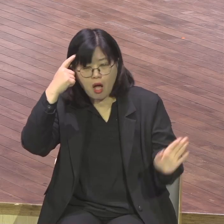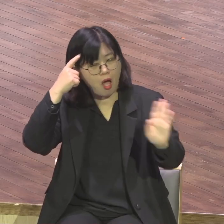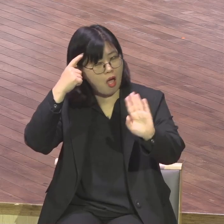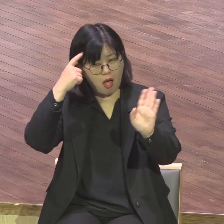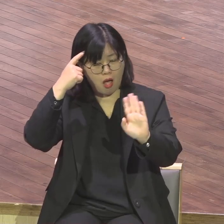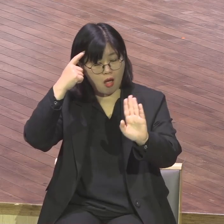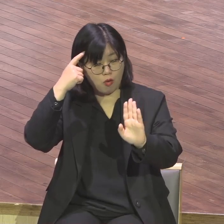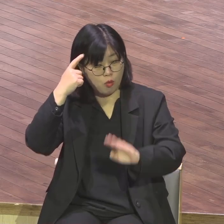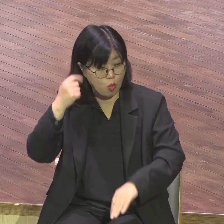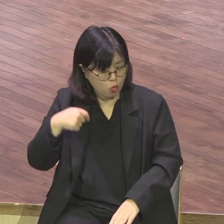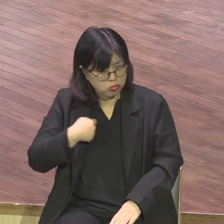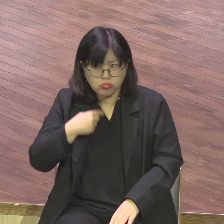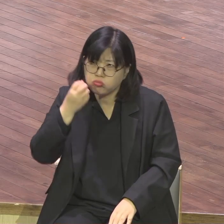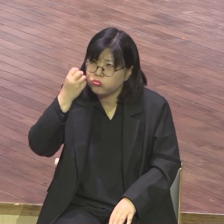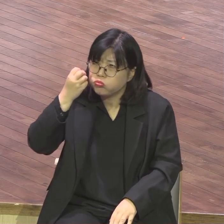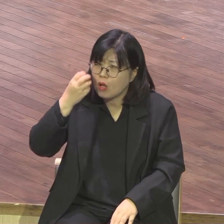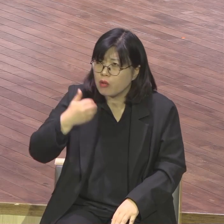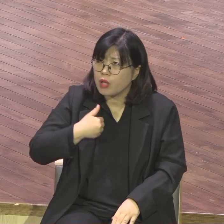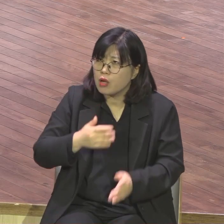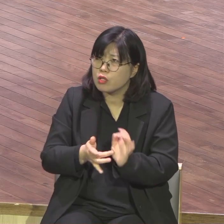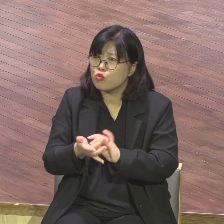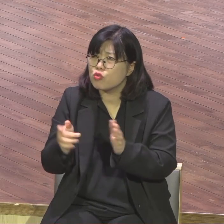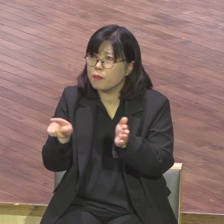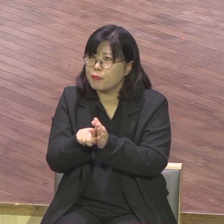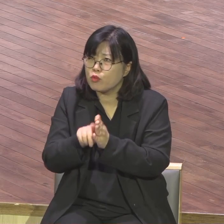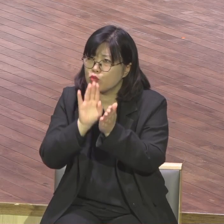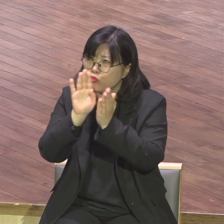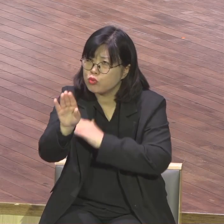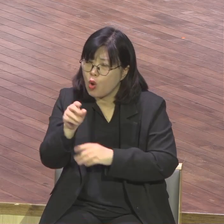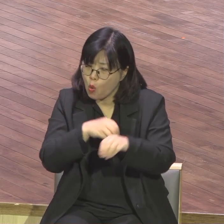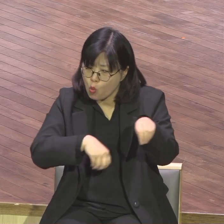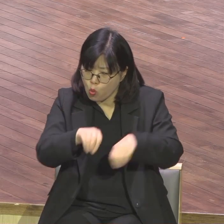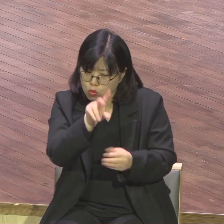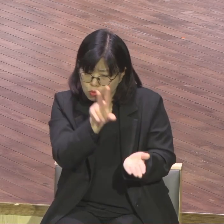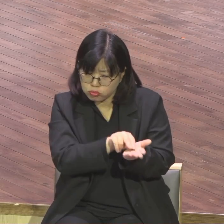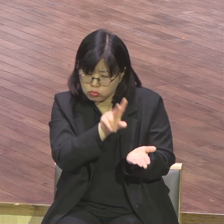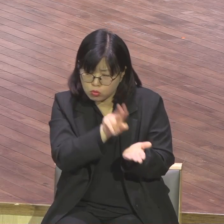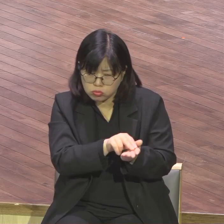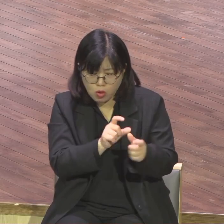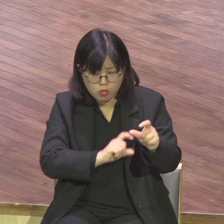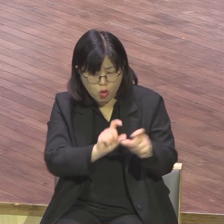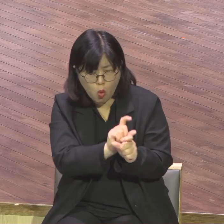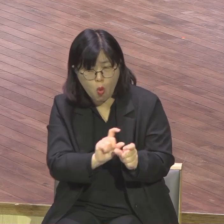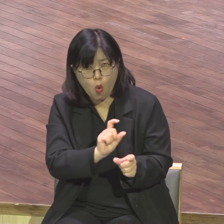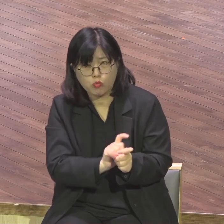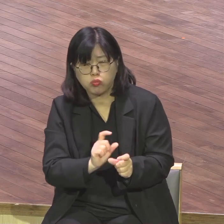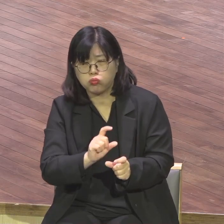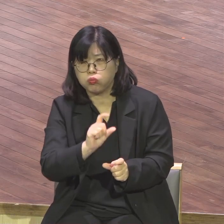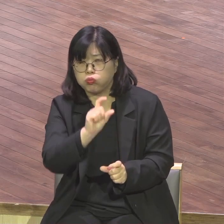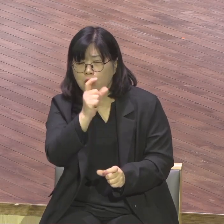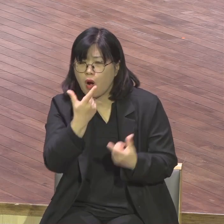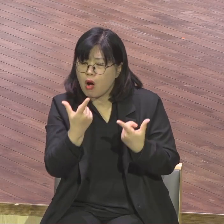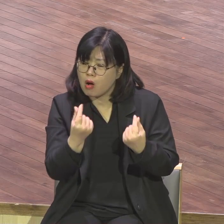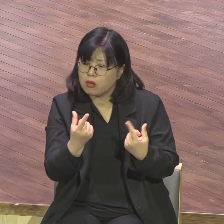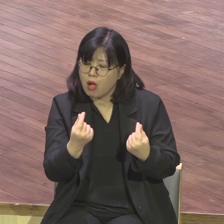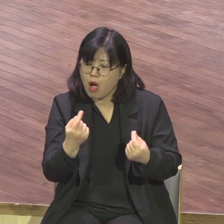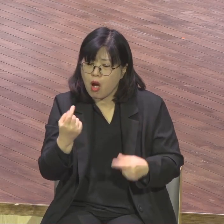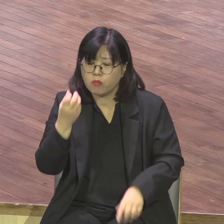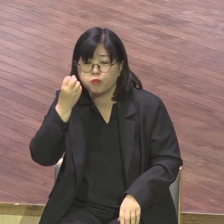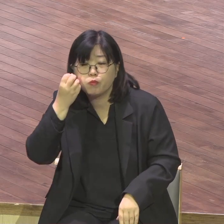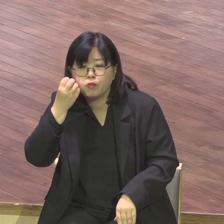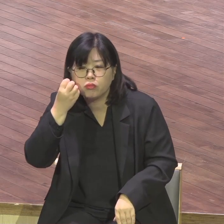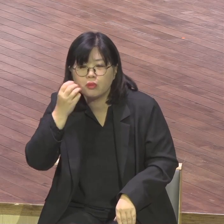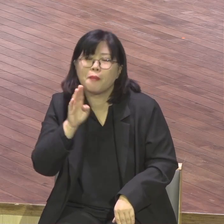오히려 어떤 면에서 보면 영적인 신분이 변화됐기 때문에 더 많은 문제가 발생할